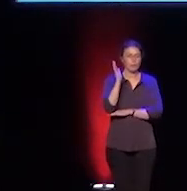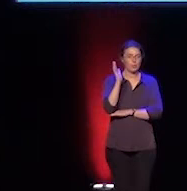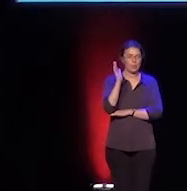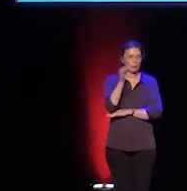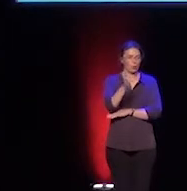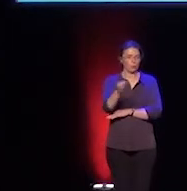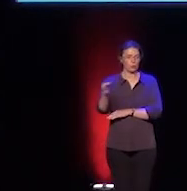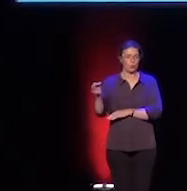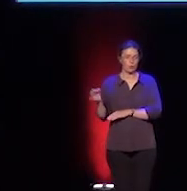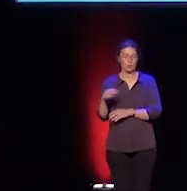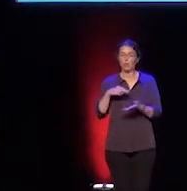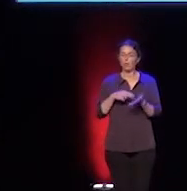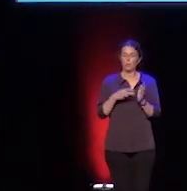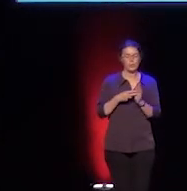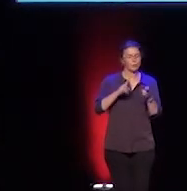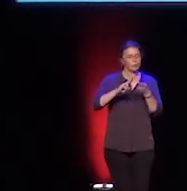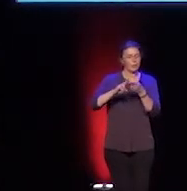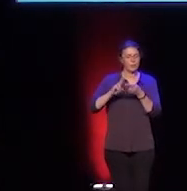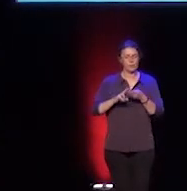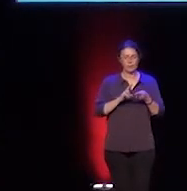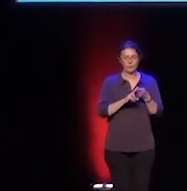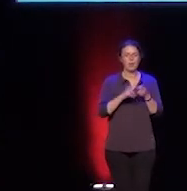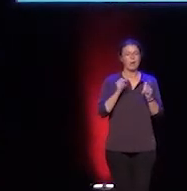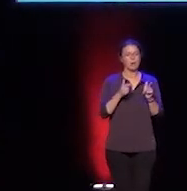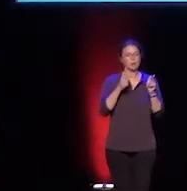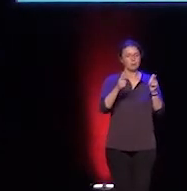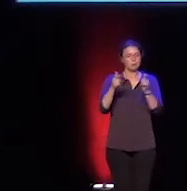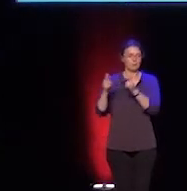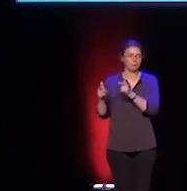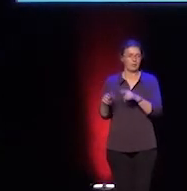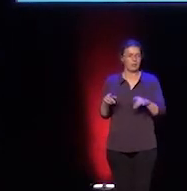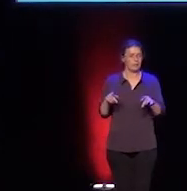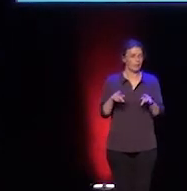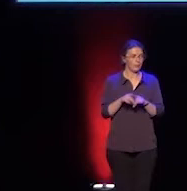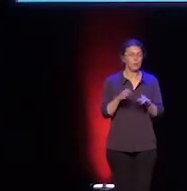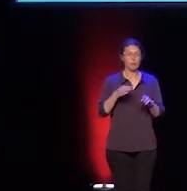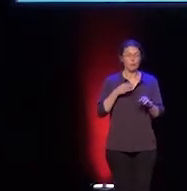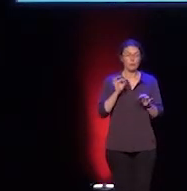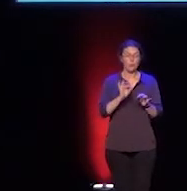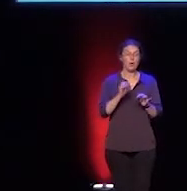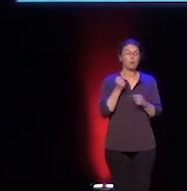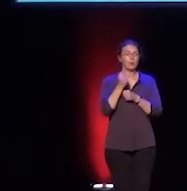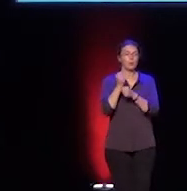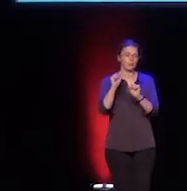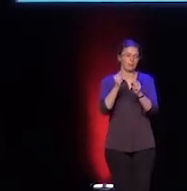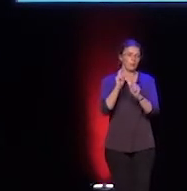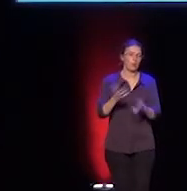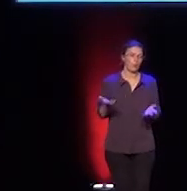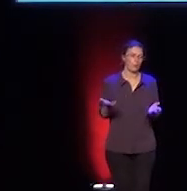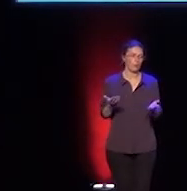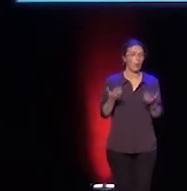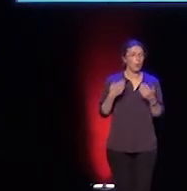Ort, politische Treffen und Reisen, genau wie für Protestaktionen vor Ort.